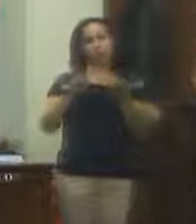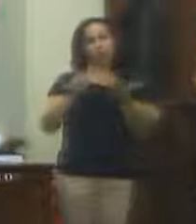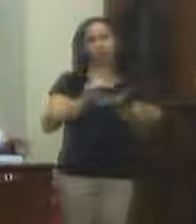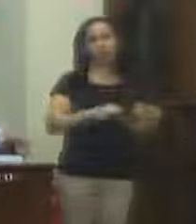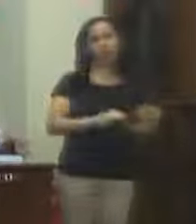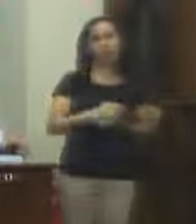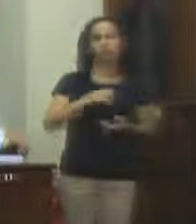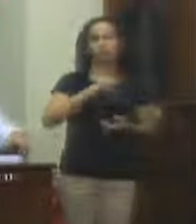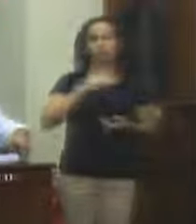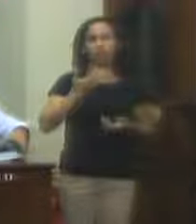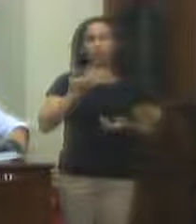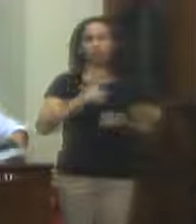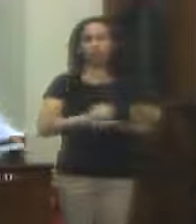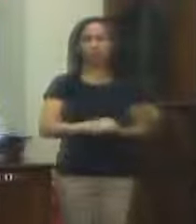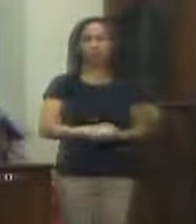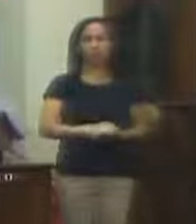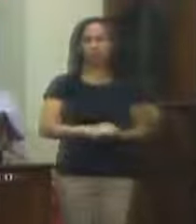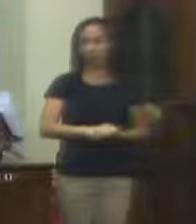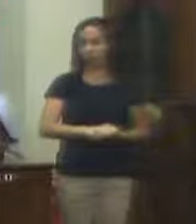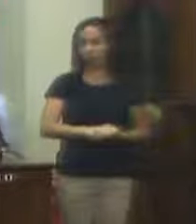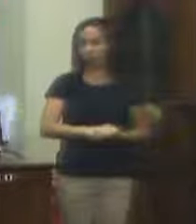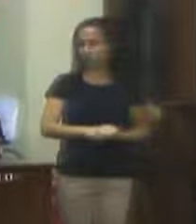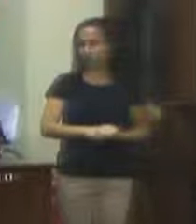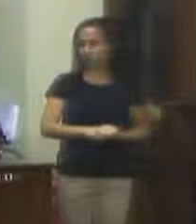senhora Rosemary.